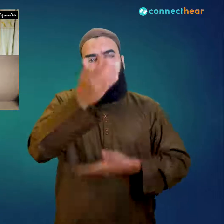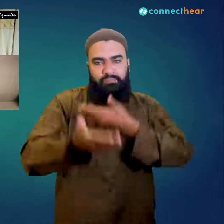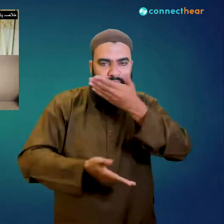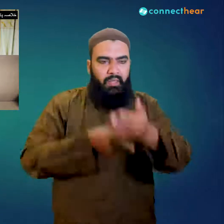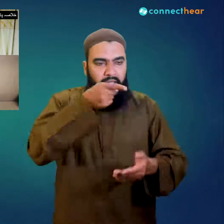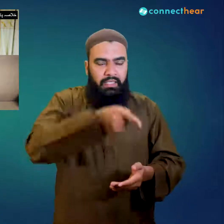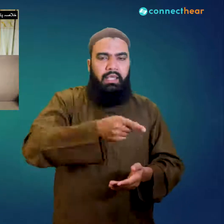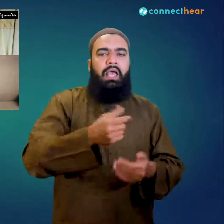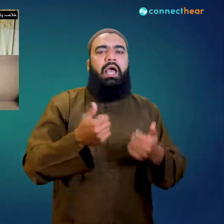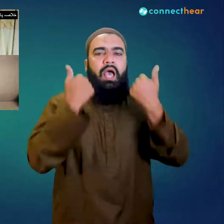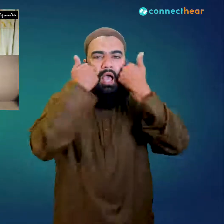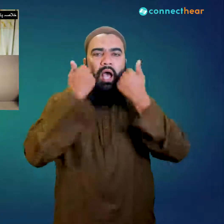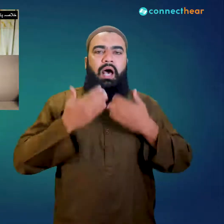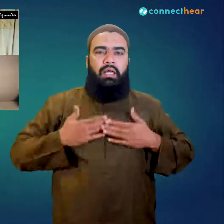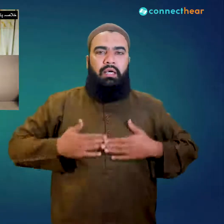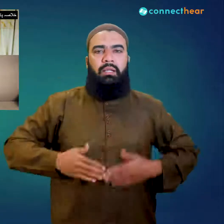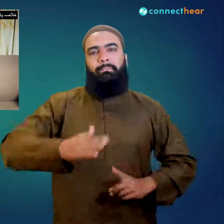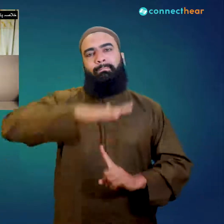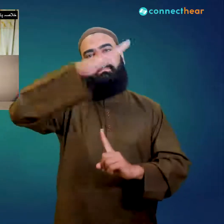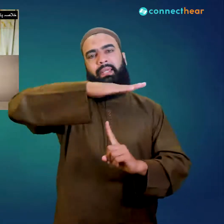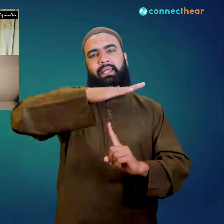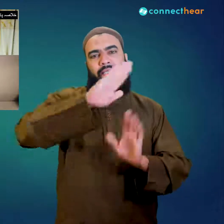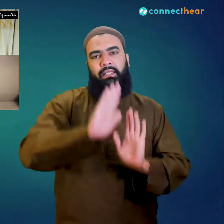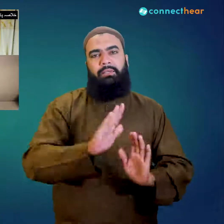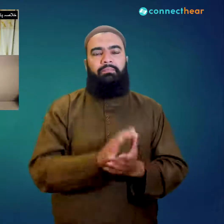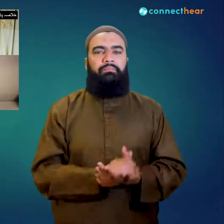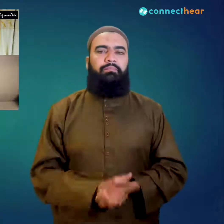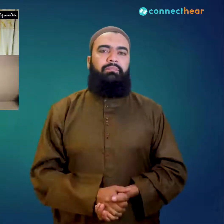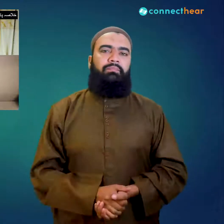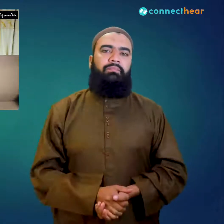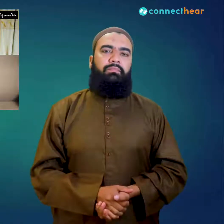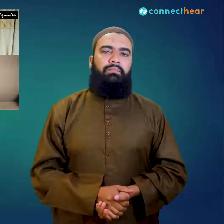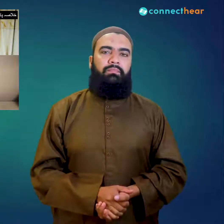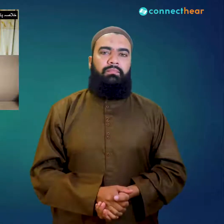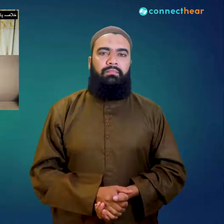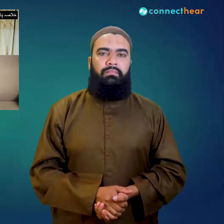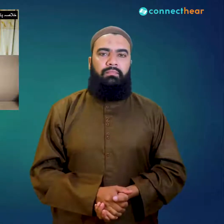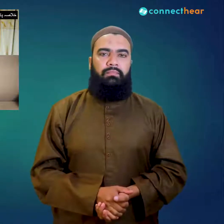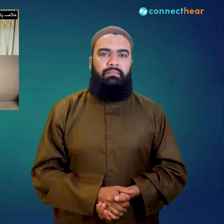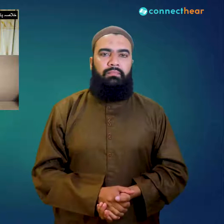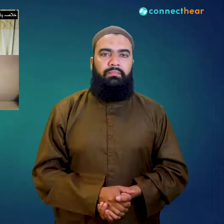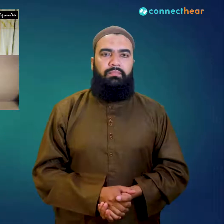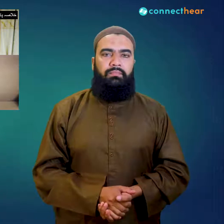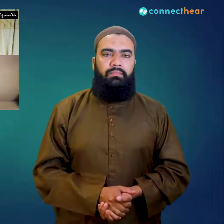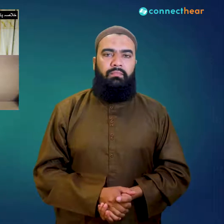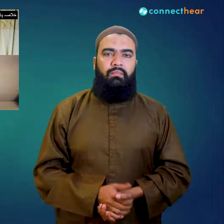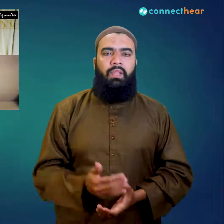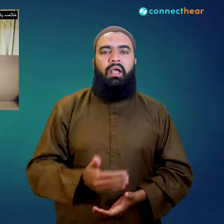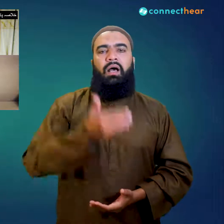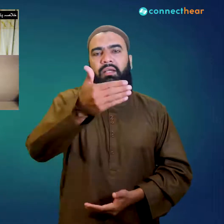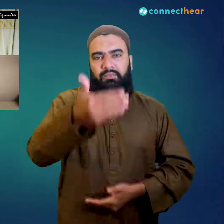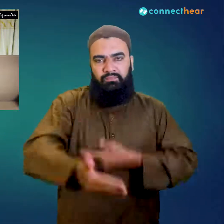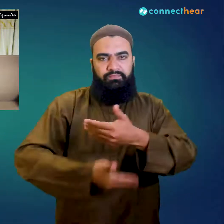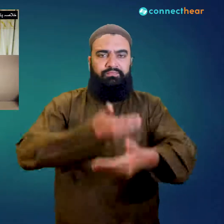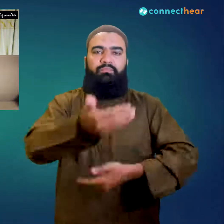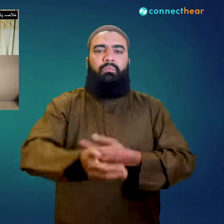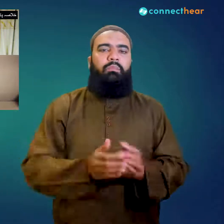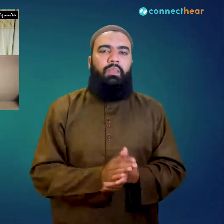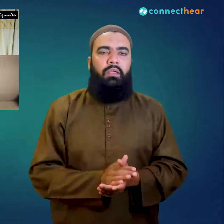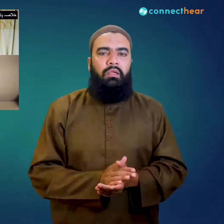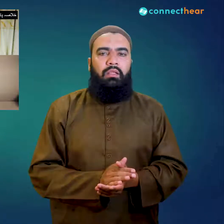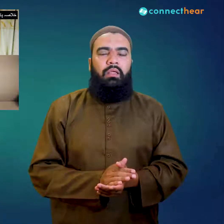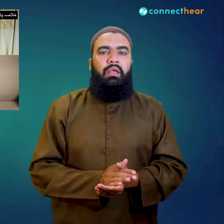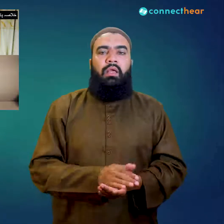آئے فرمایا کہ نیکی کیا چیز ہے؟ مشرق مغرب کی طرف منہ کر لینا، چہرہ کر لینا، یہ نیکی نہیں۔ لیس